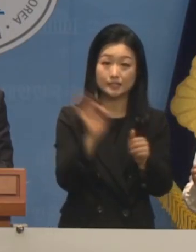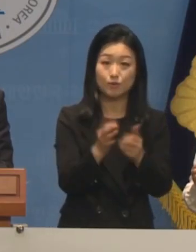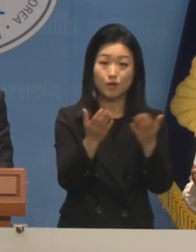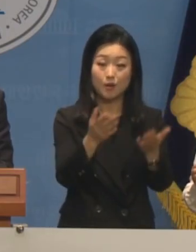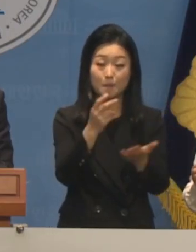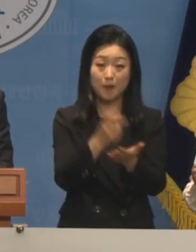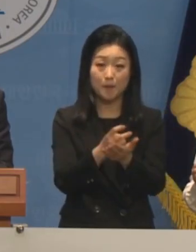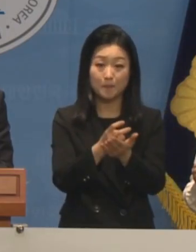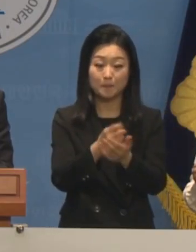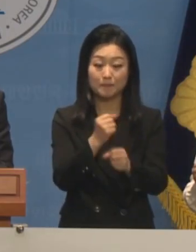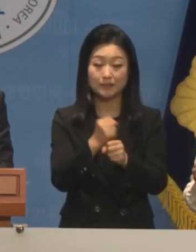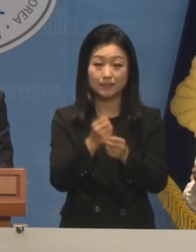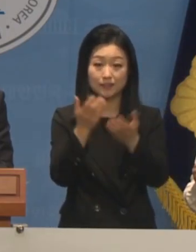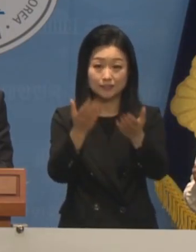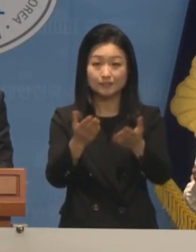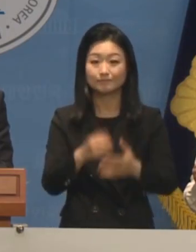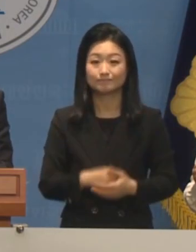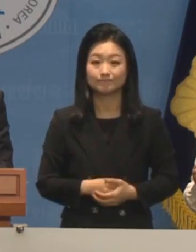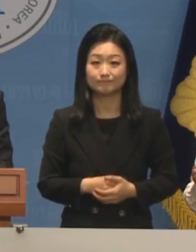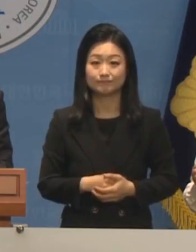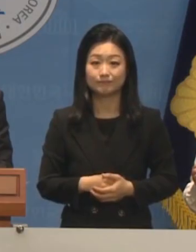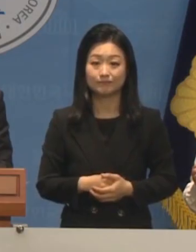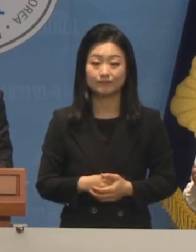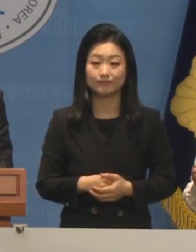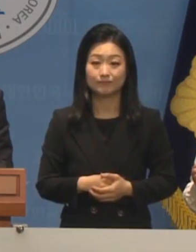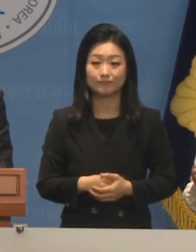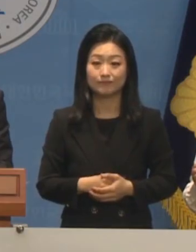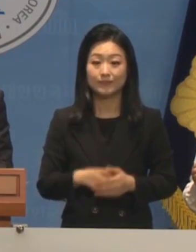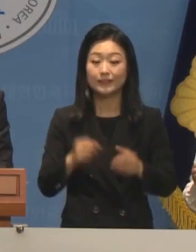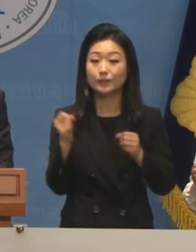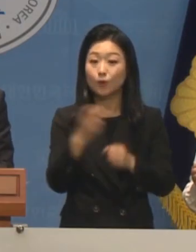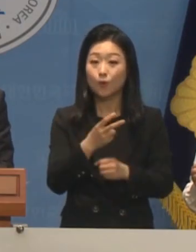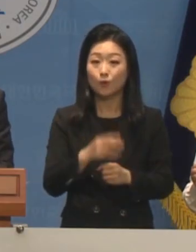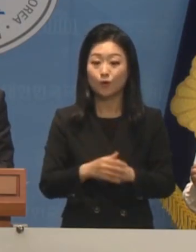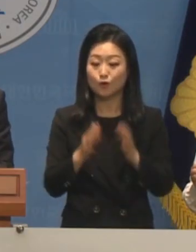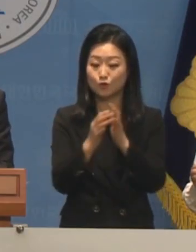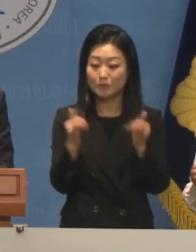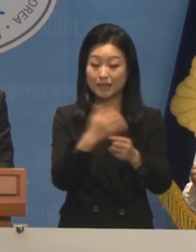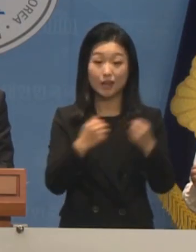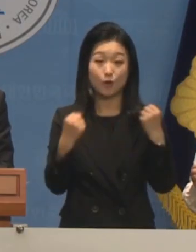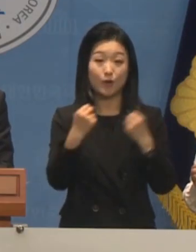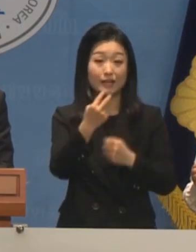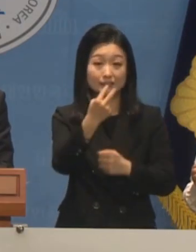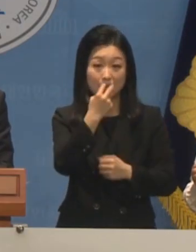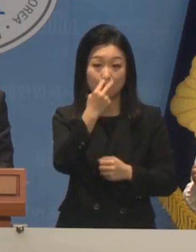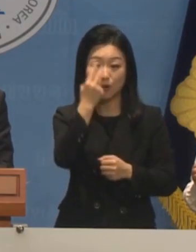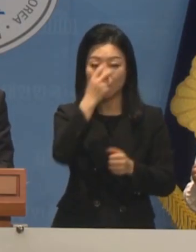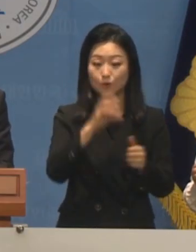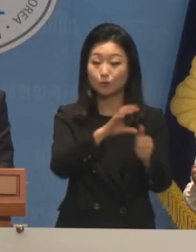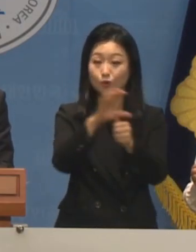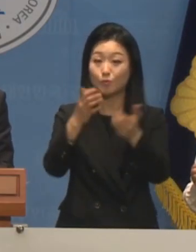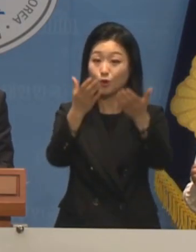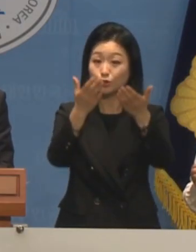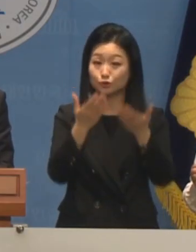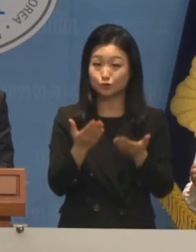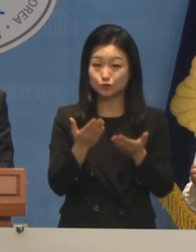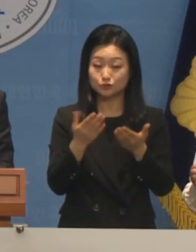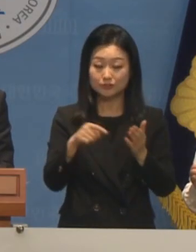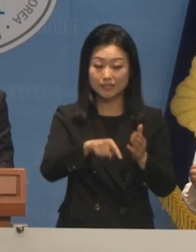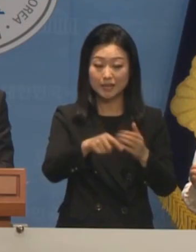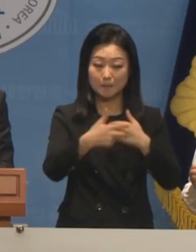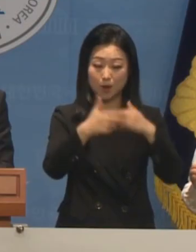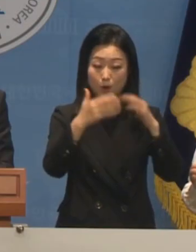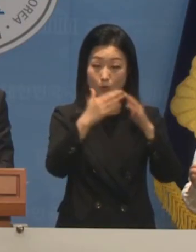개정안이 발휘되어 지금 개리 중에 있습니다 따라서 국민의 건강과 생명을 돌보는 중소병원